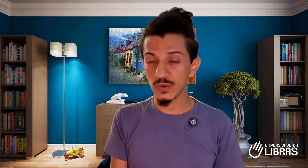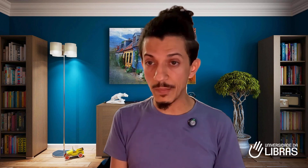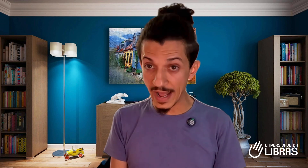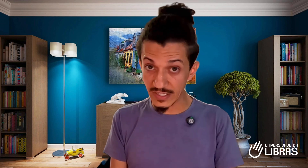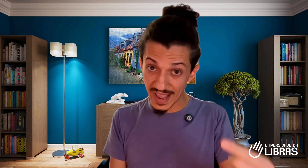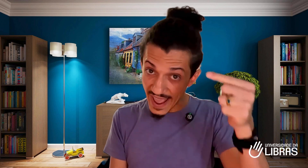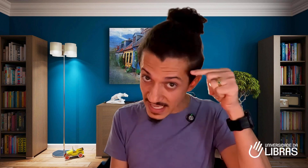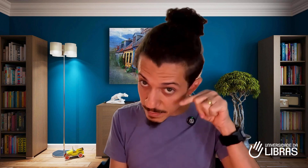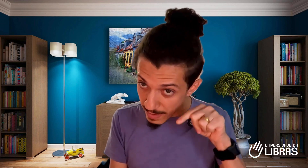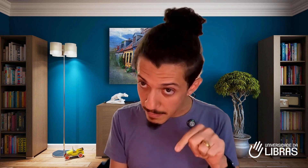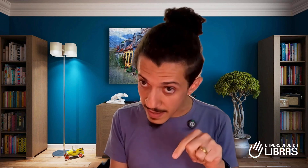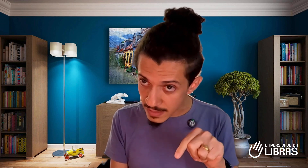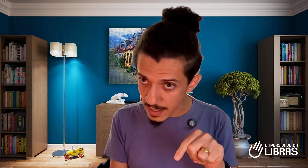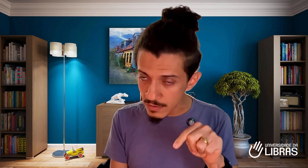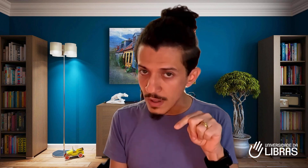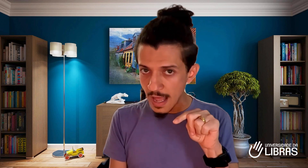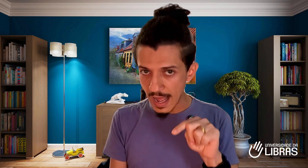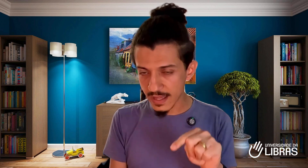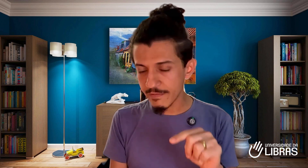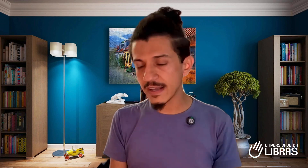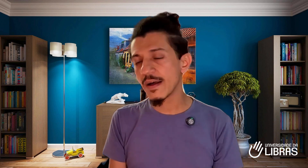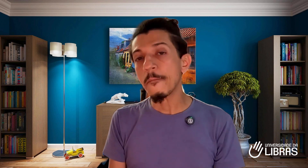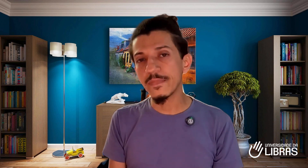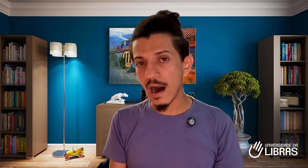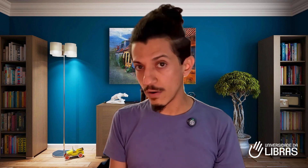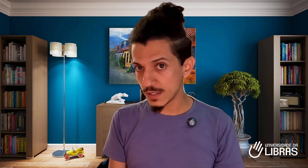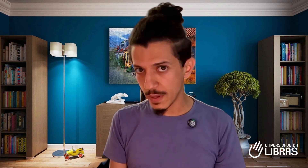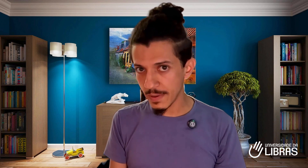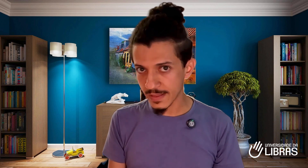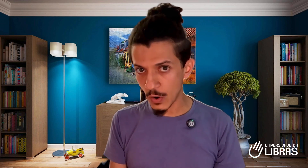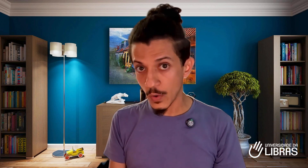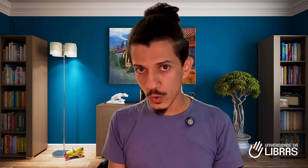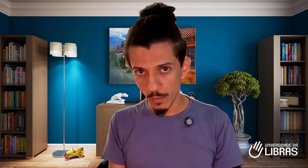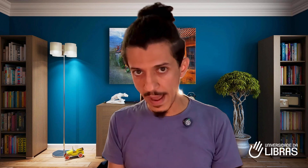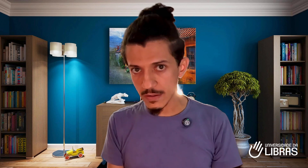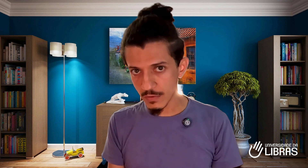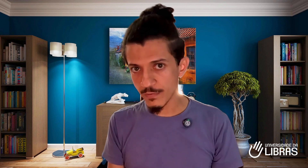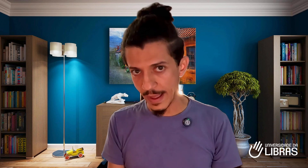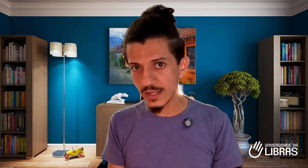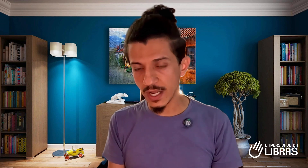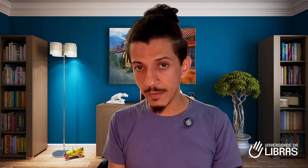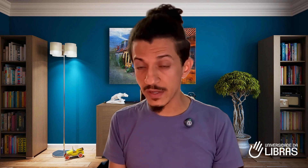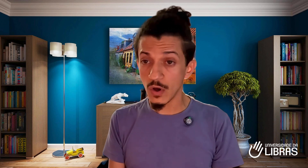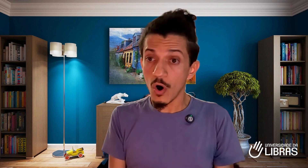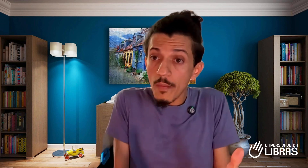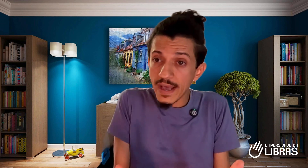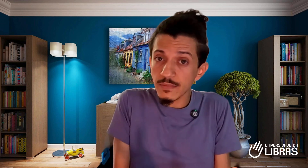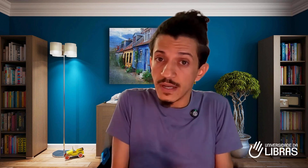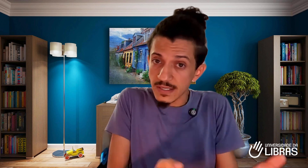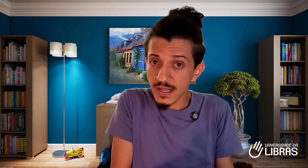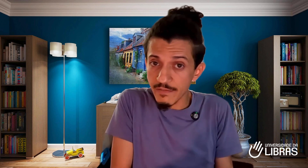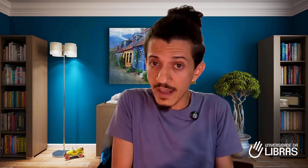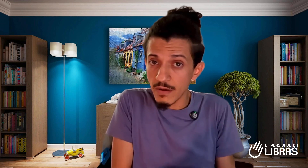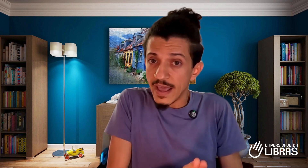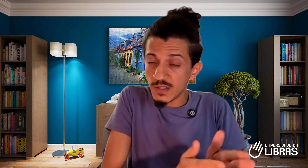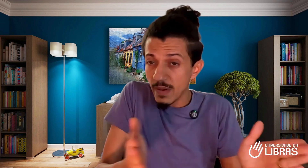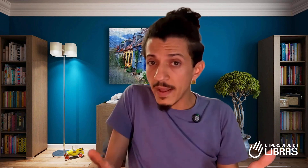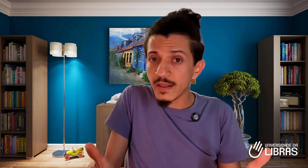prática experimentando através da aula experimental do Método Fluente em Libras, ou mesmo se inscrevendo, experimentando o